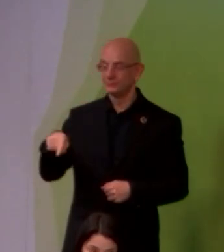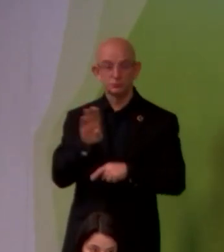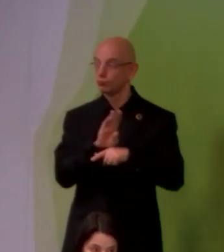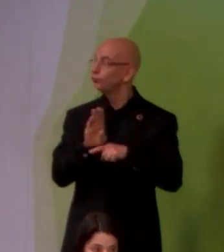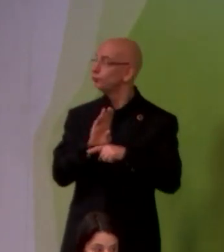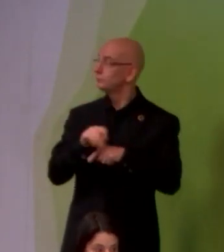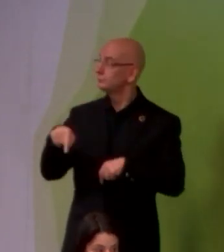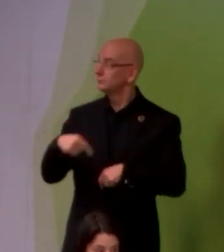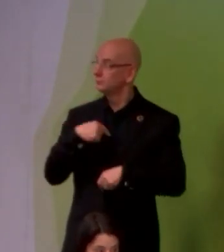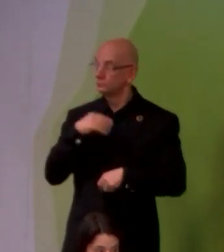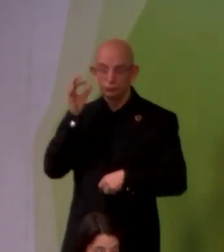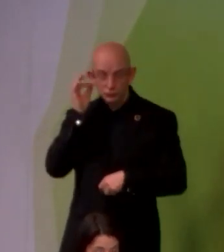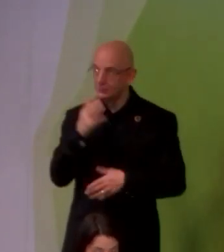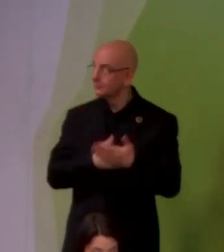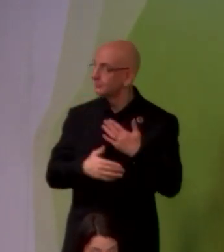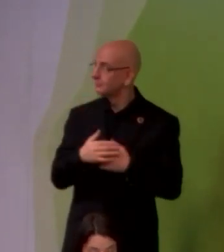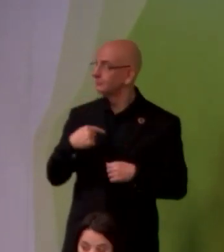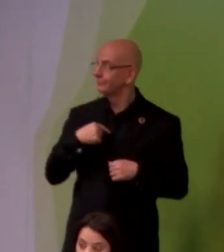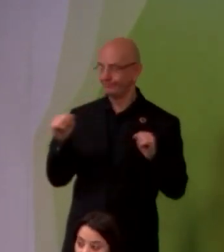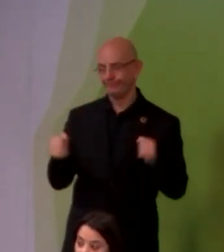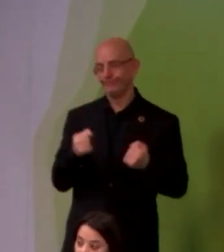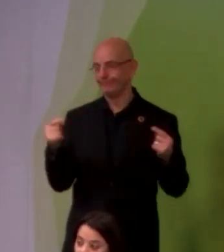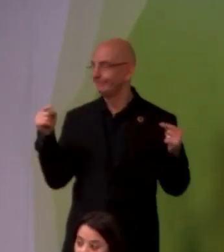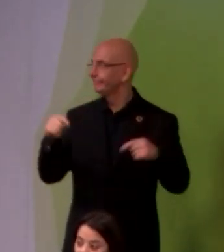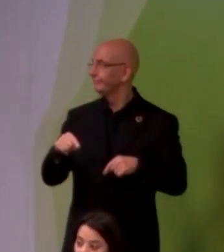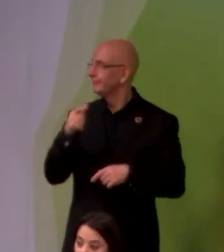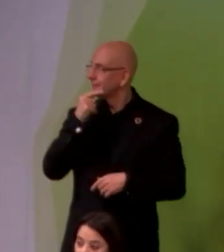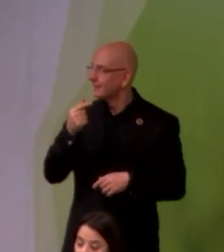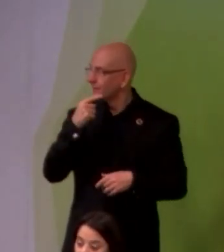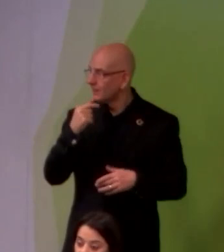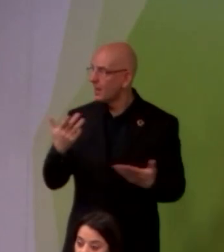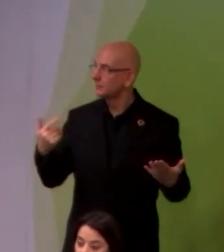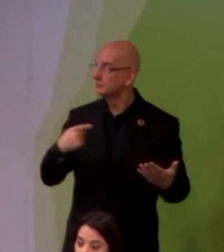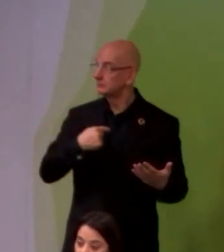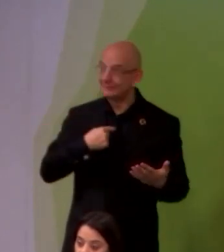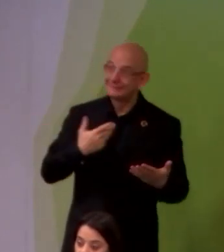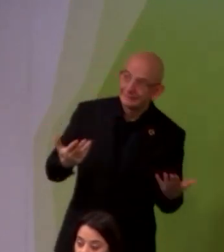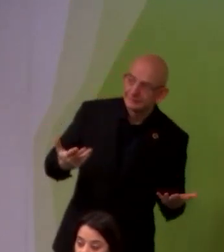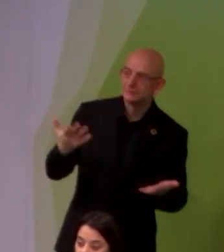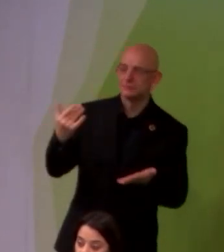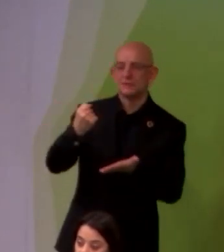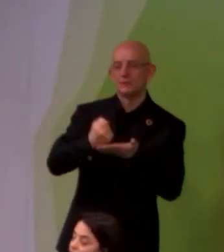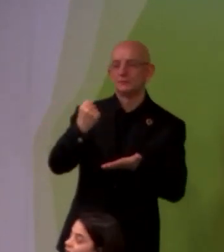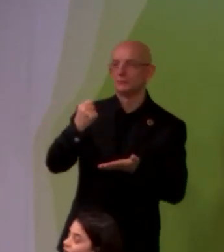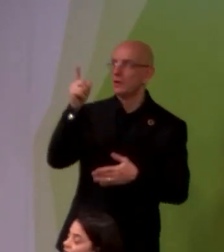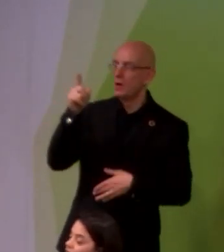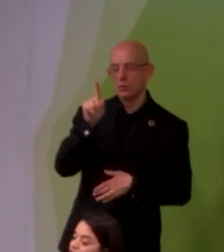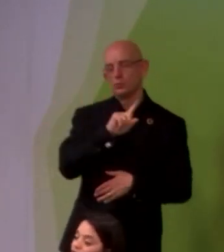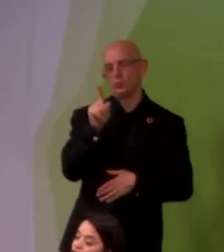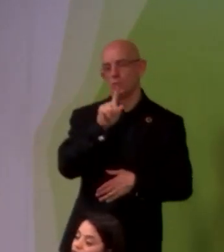avec un handicap. Je suis désolée de ne pas pouvoir arriver au Genève. Genève pour